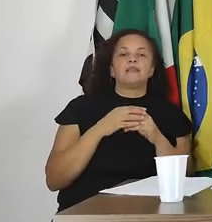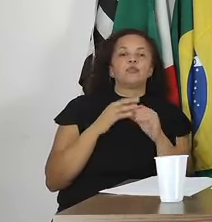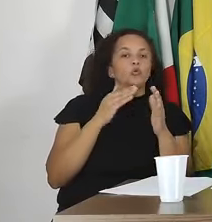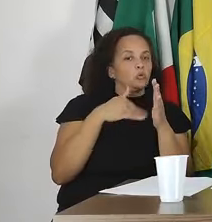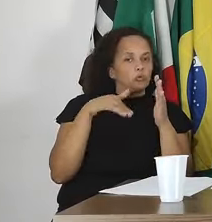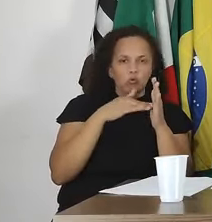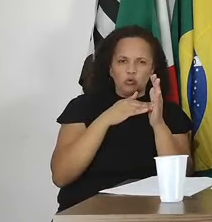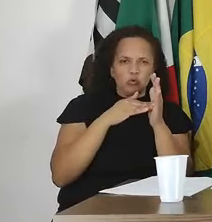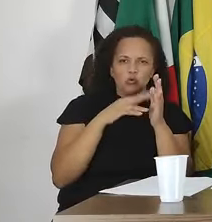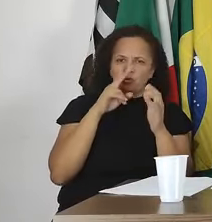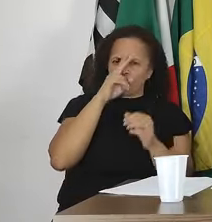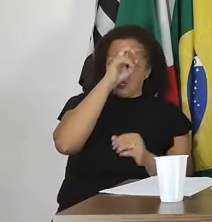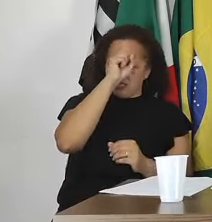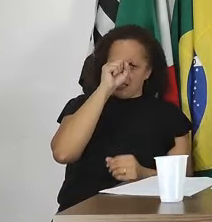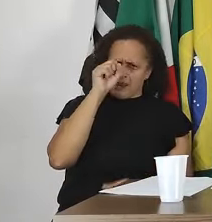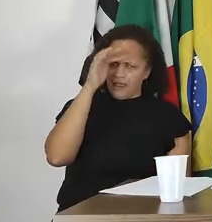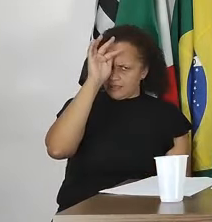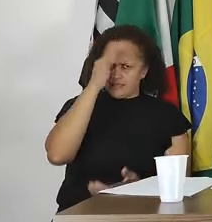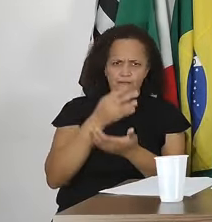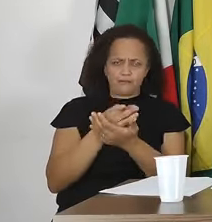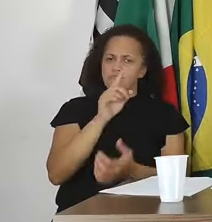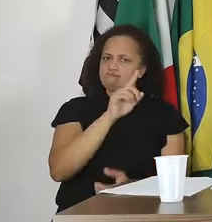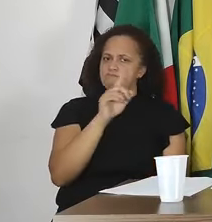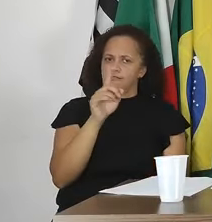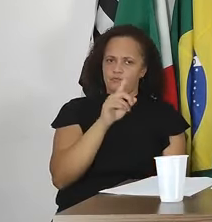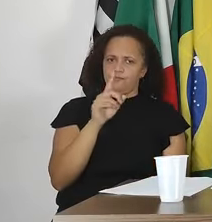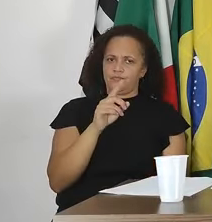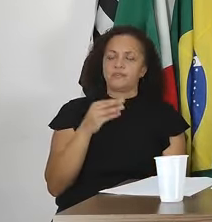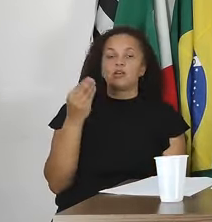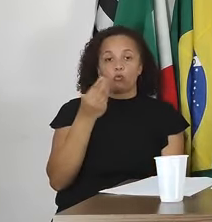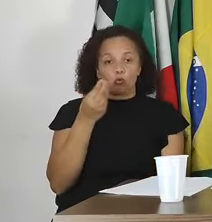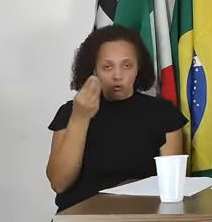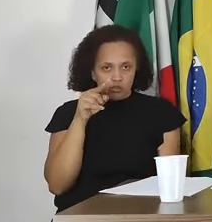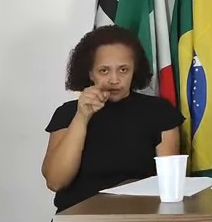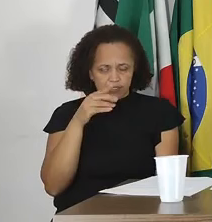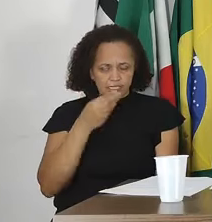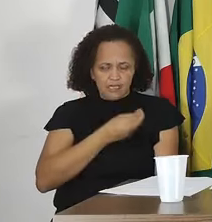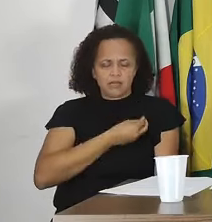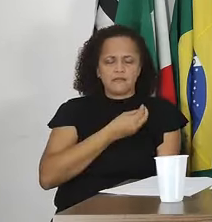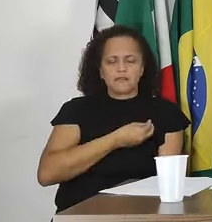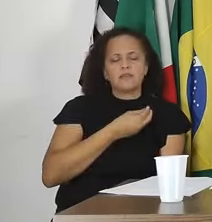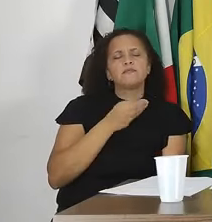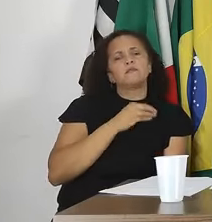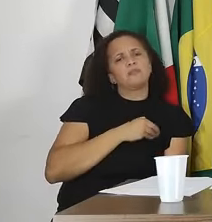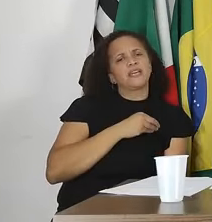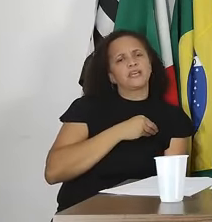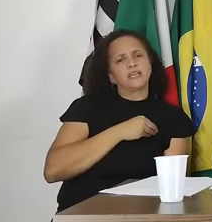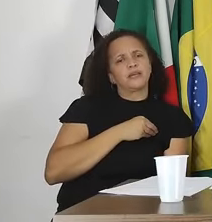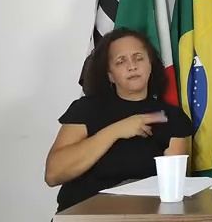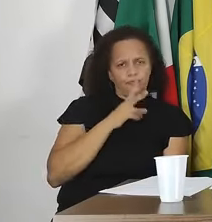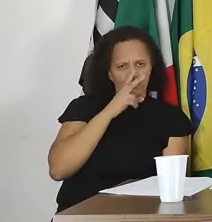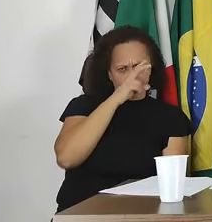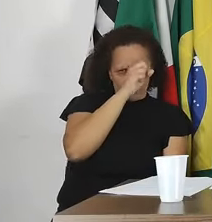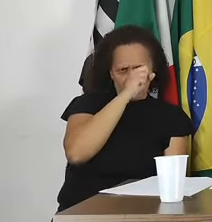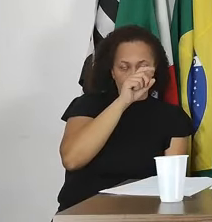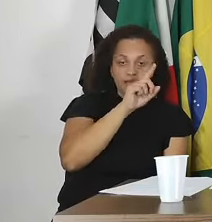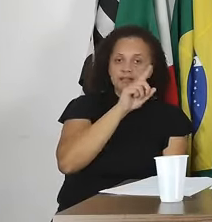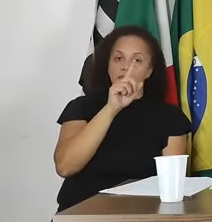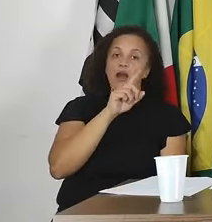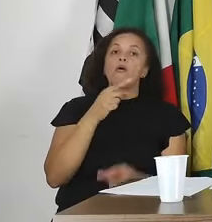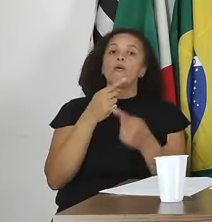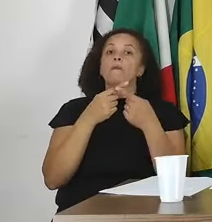né? Então, viver nesse pecado aqui vai me edificar? Não. mas pode dominar.